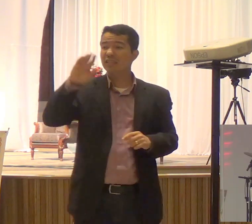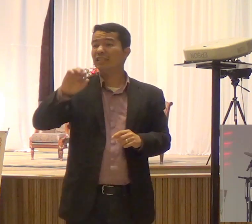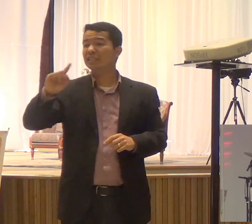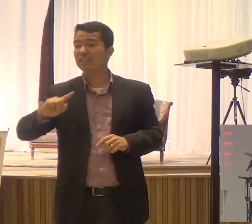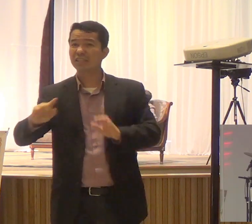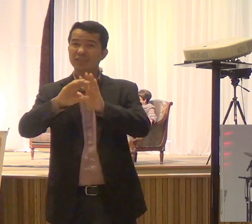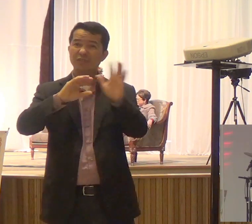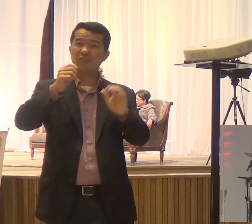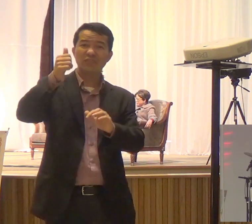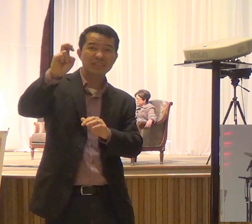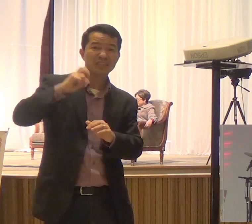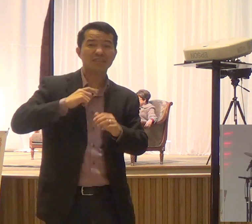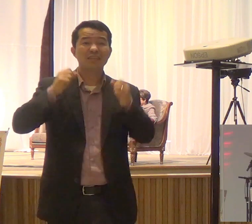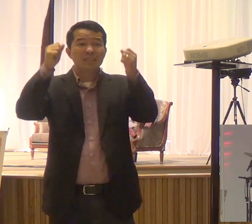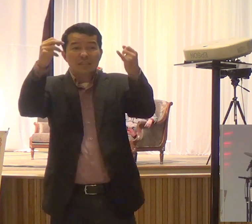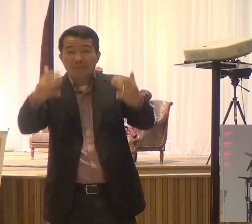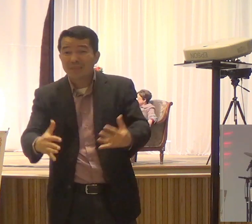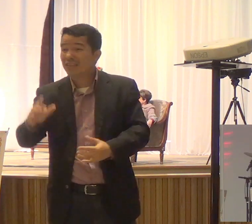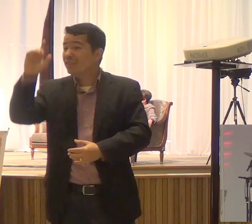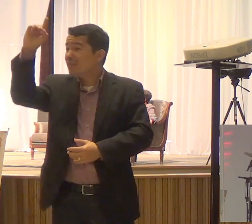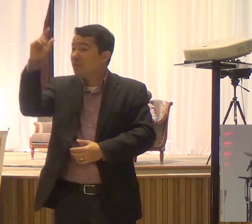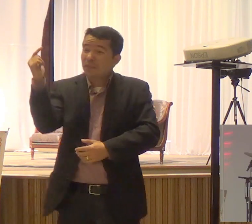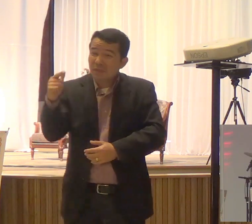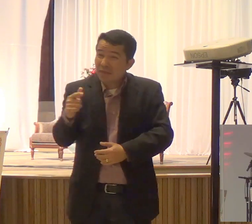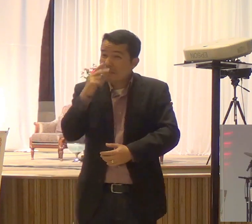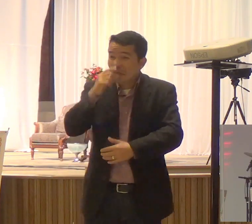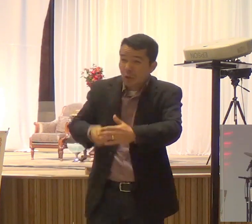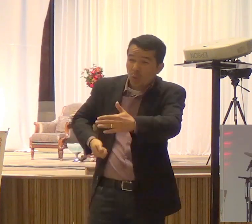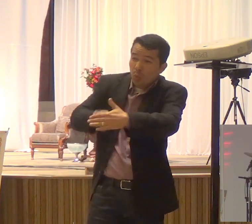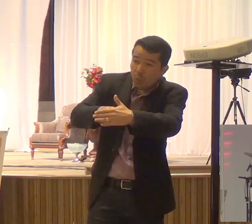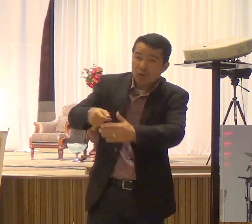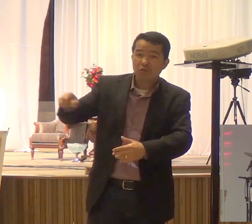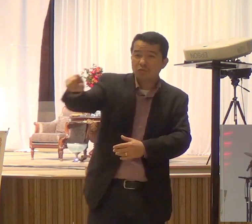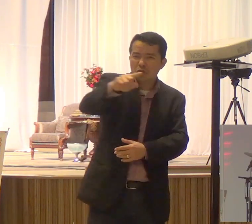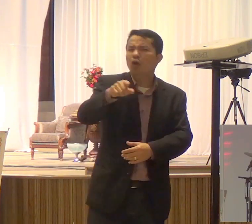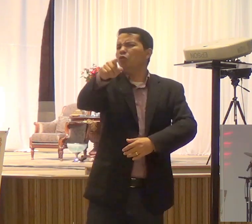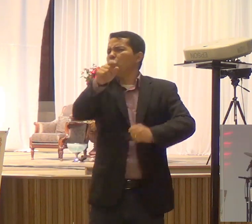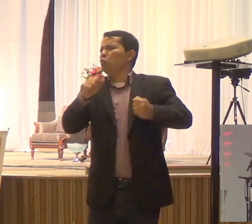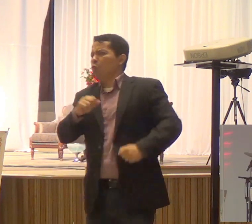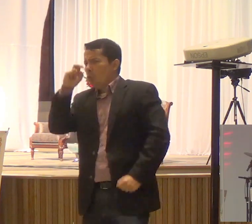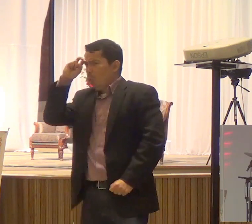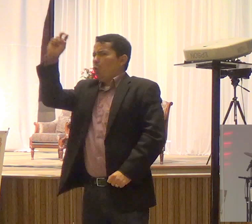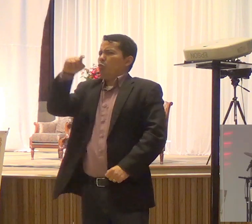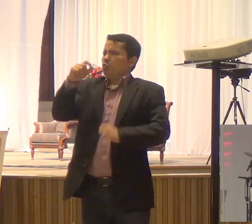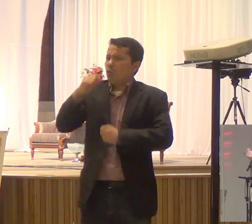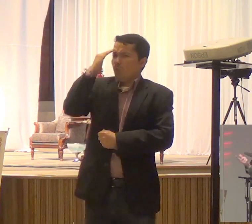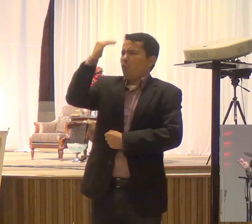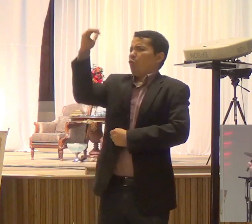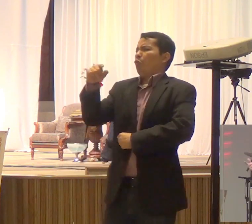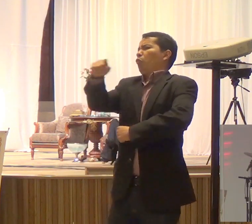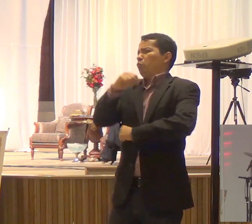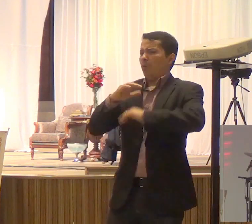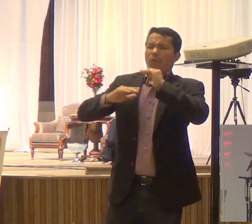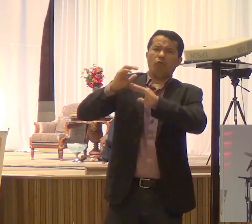Eu nunca coloquei sobre vocês um peso maior, ou dei a vocês uma outra função que não fosse aquela para a qual vocês